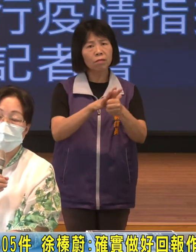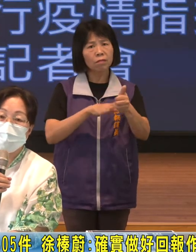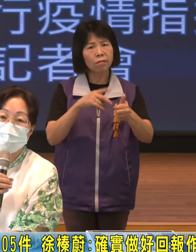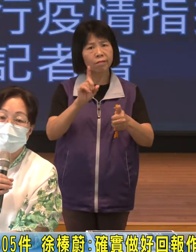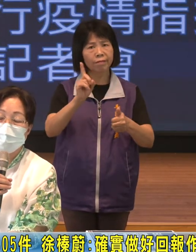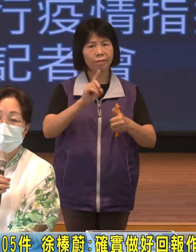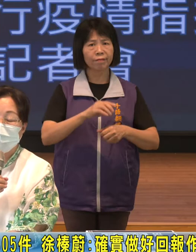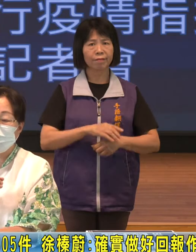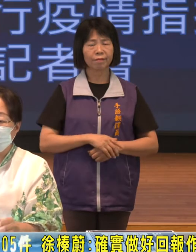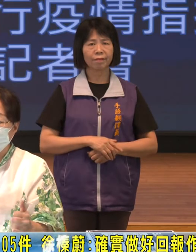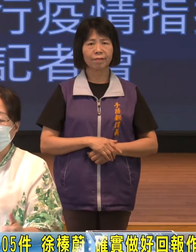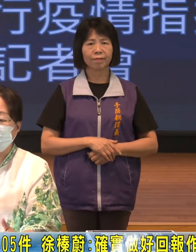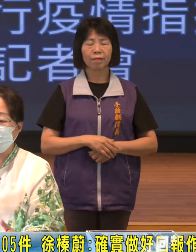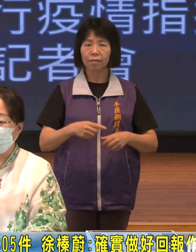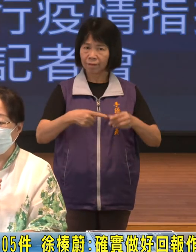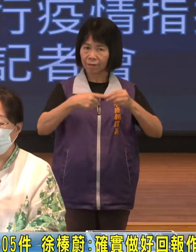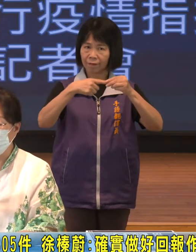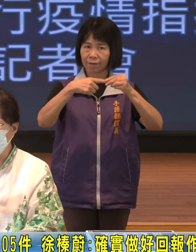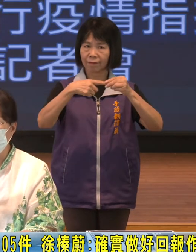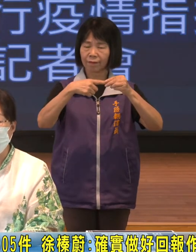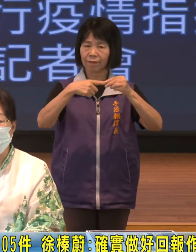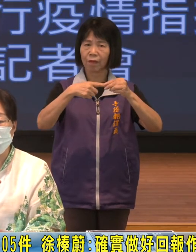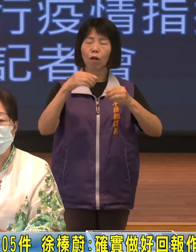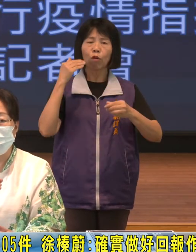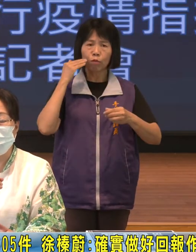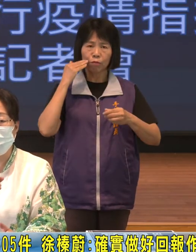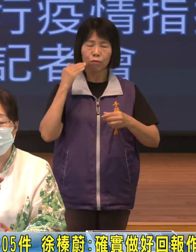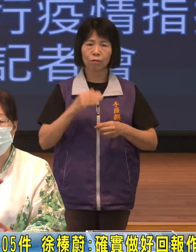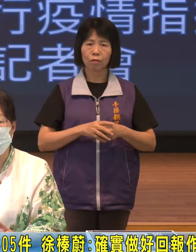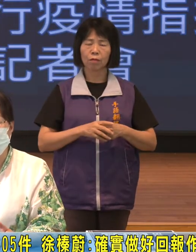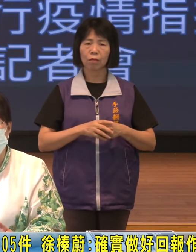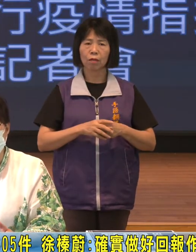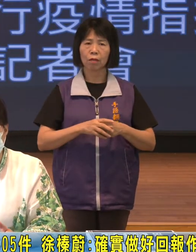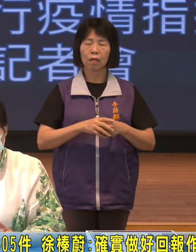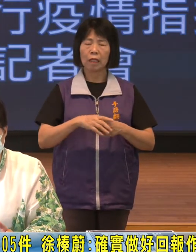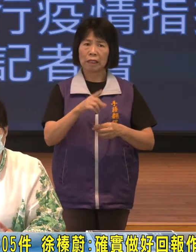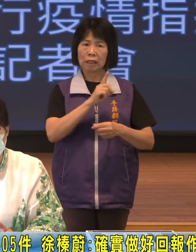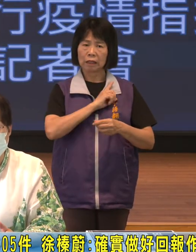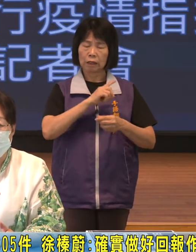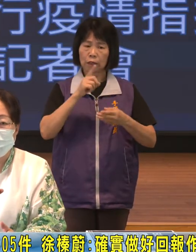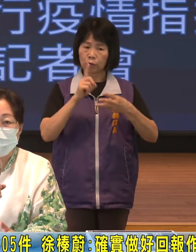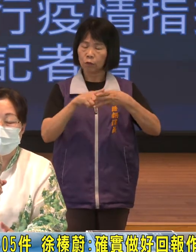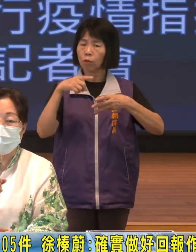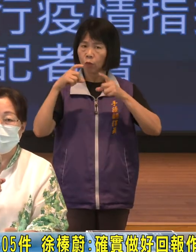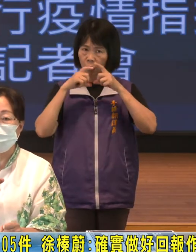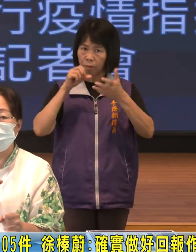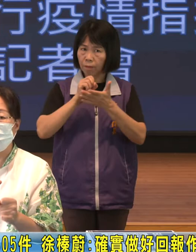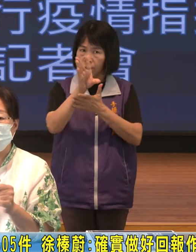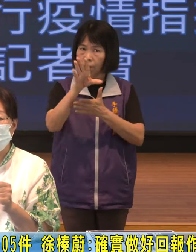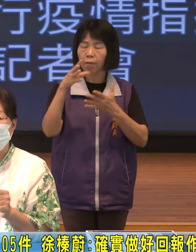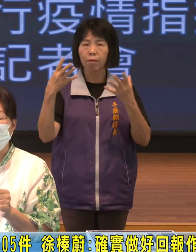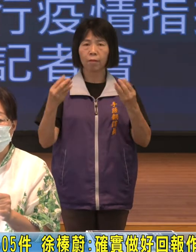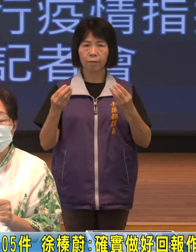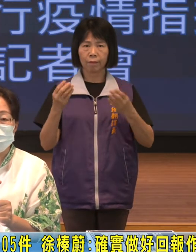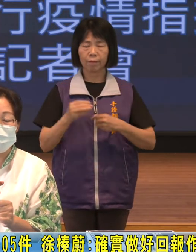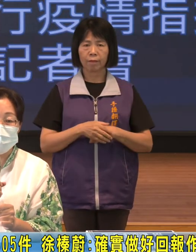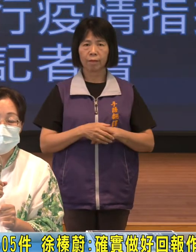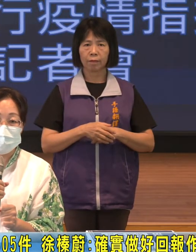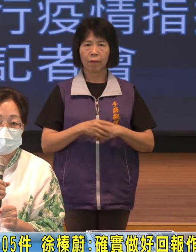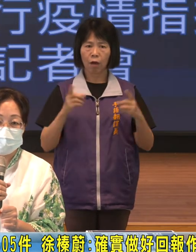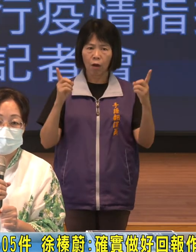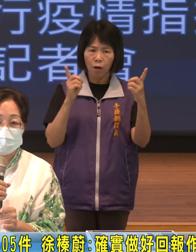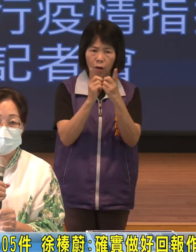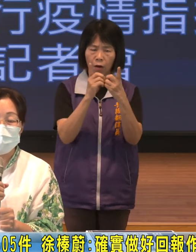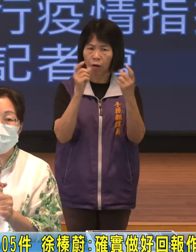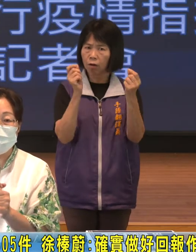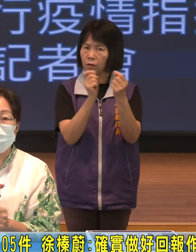响到什么呢？第一个，如果没有完成自主回报，那你的这个密切接触